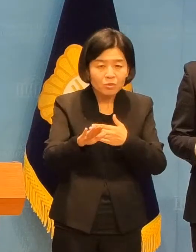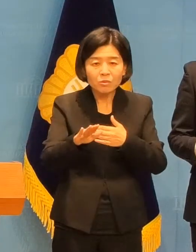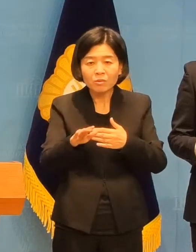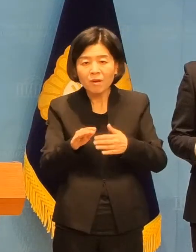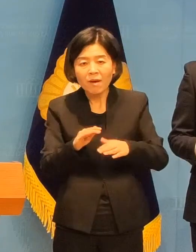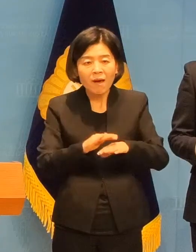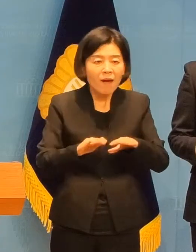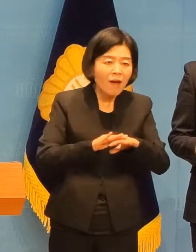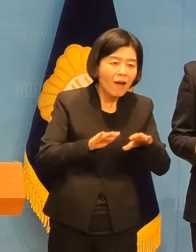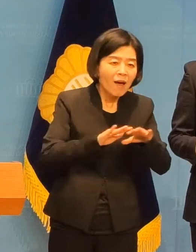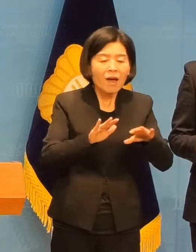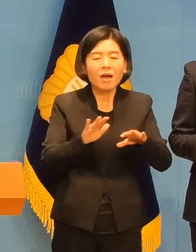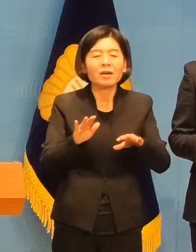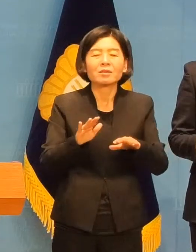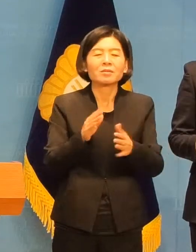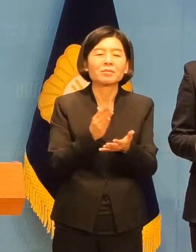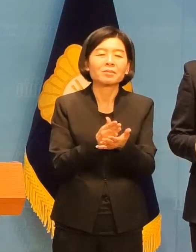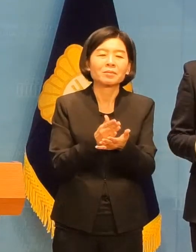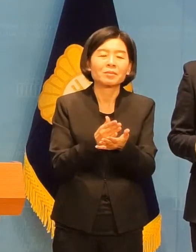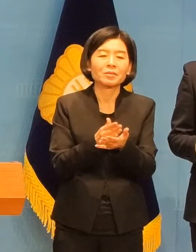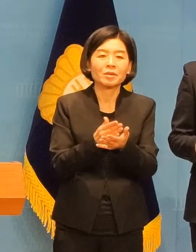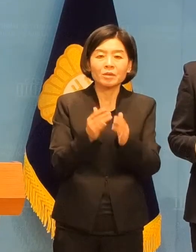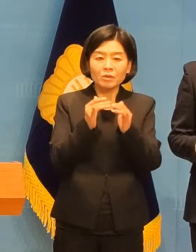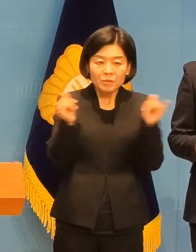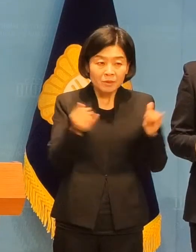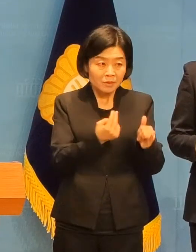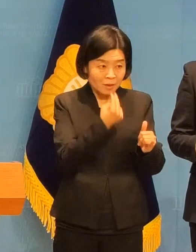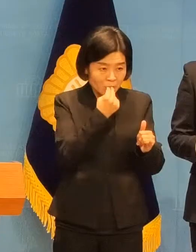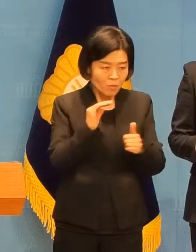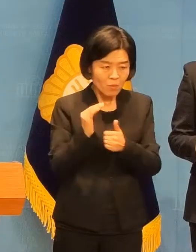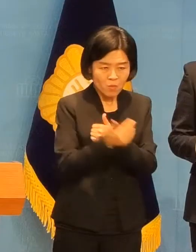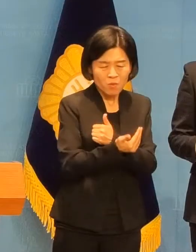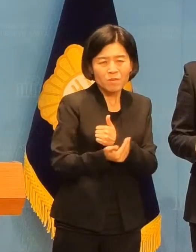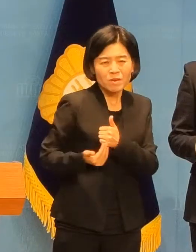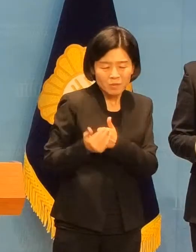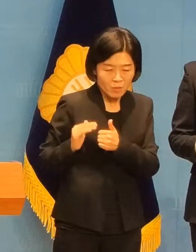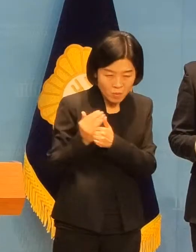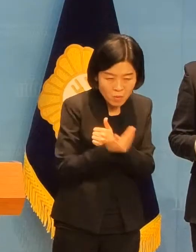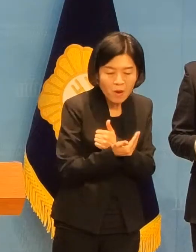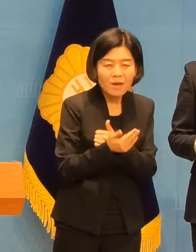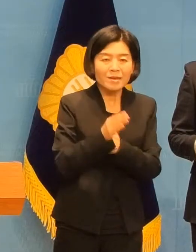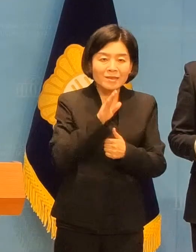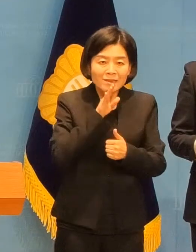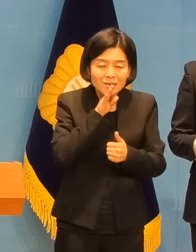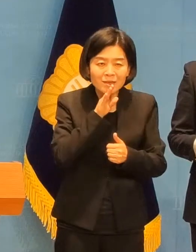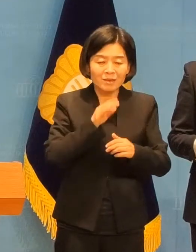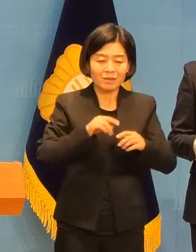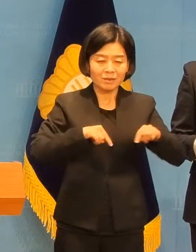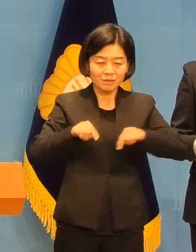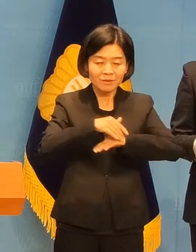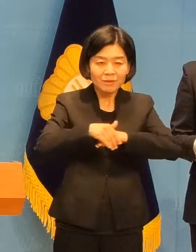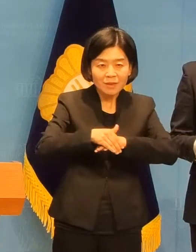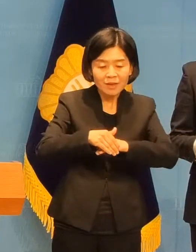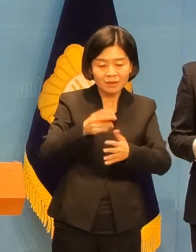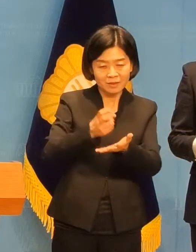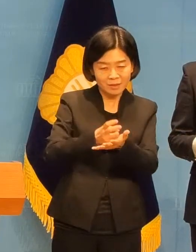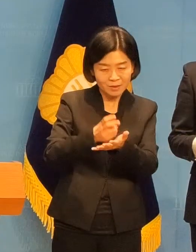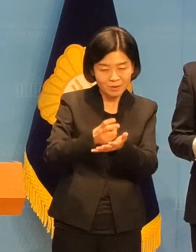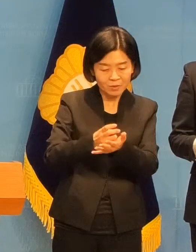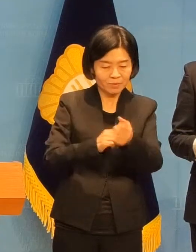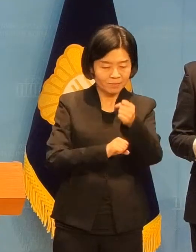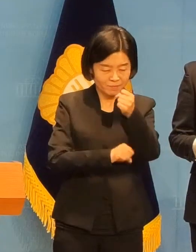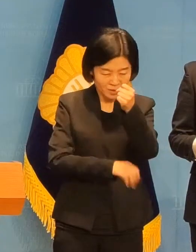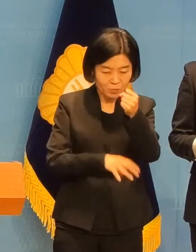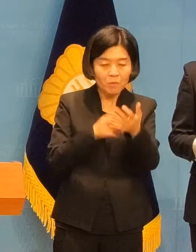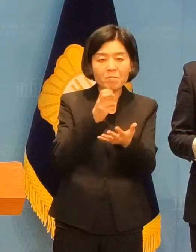내놓는 관성에서 벗어나 국민의 생명을 지킬 수 있는 실질적 정책과 제도적 기반을 조속히